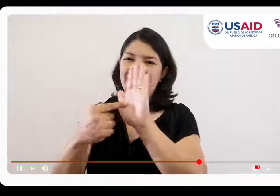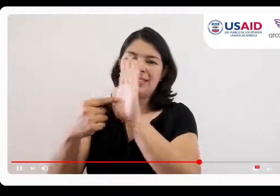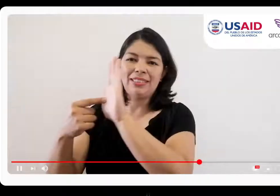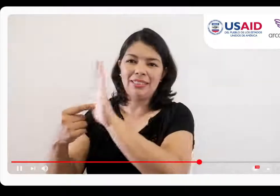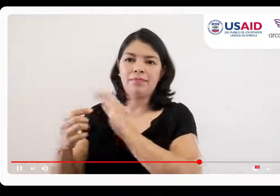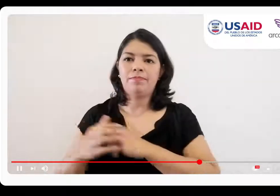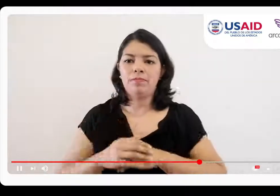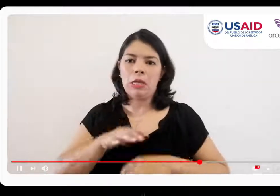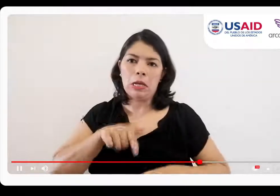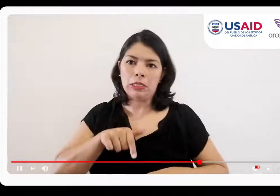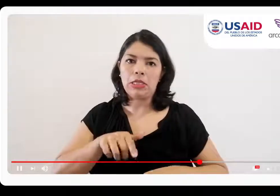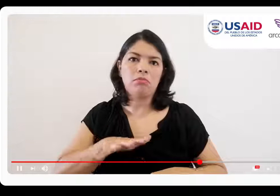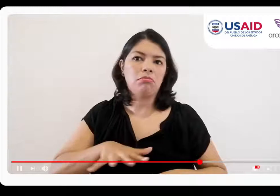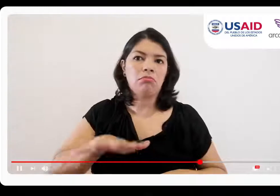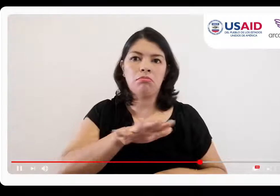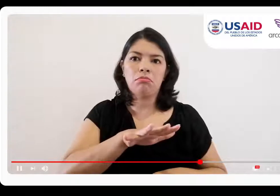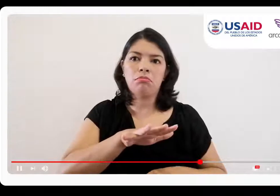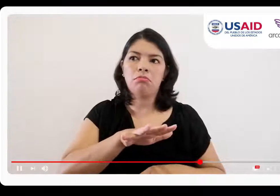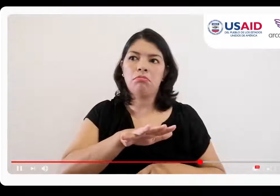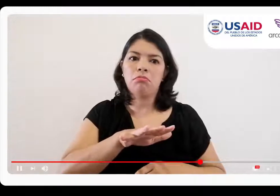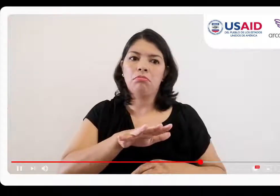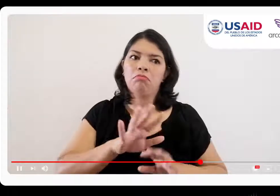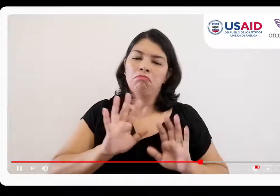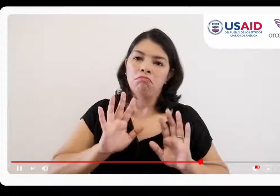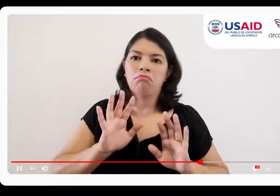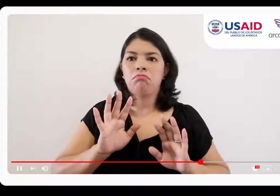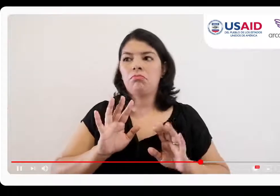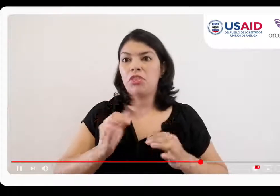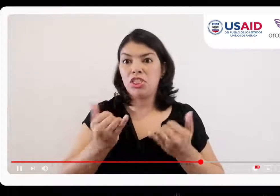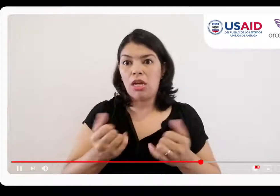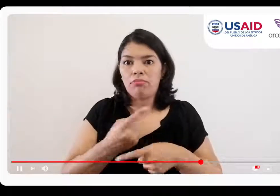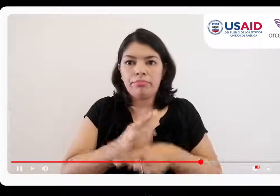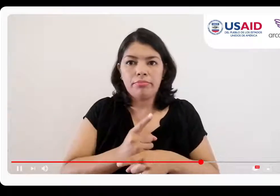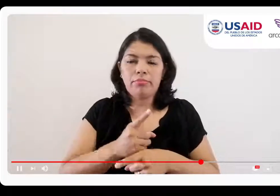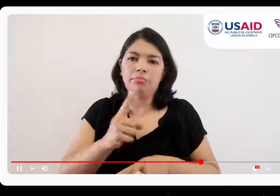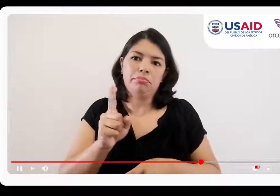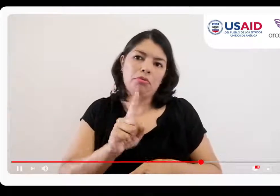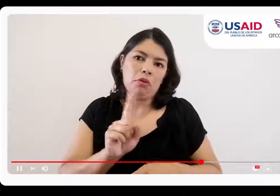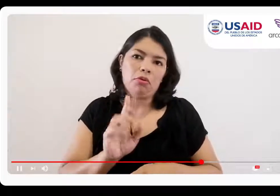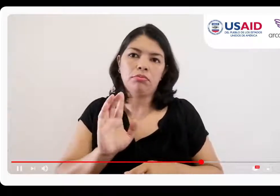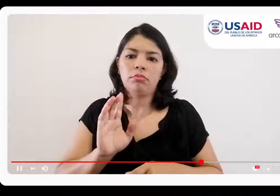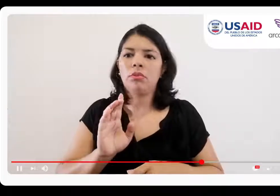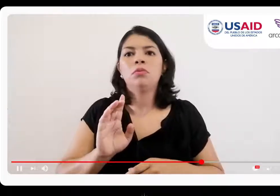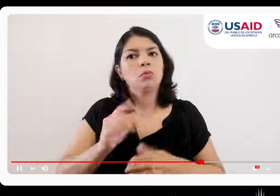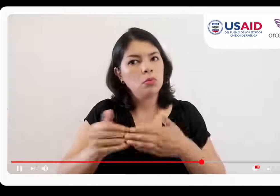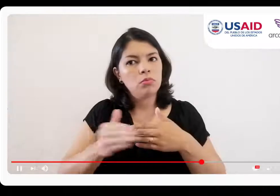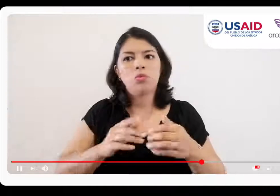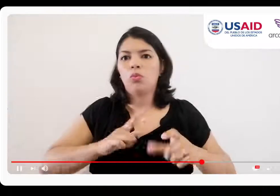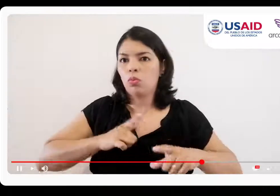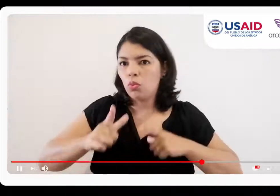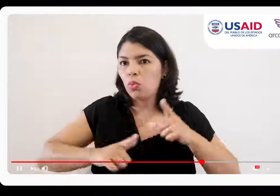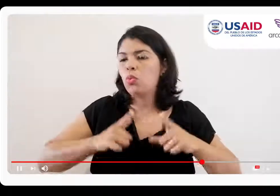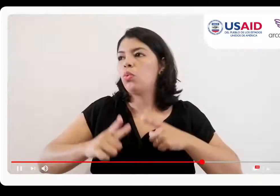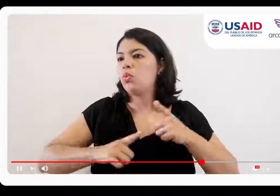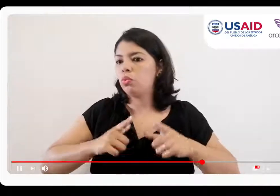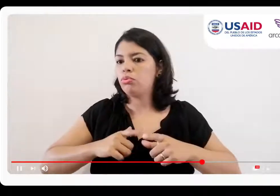local, donde quiera que estemos, tal vez no, pero si seguimos en esa lucha y haciendo la construcción de una